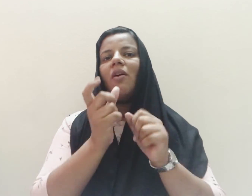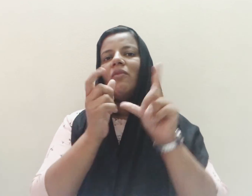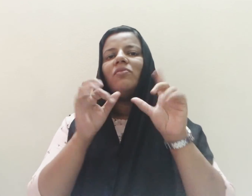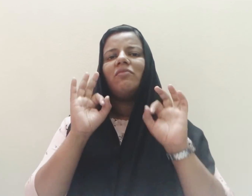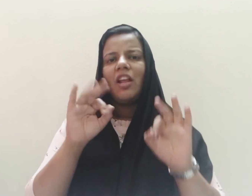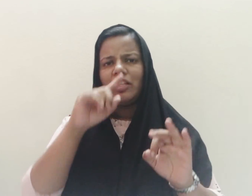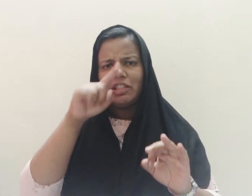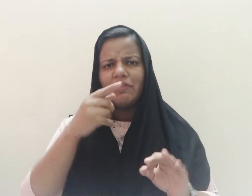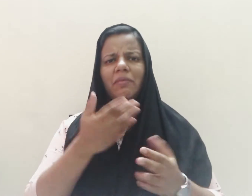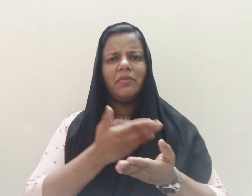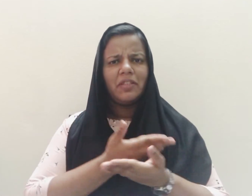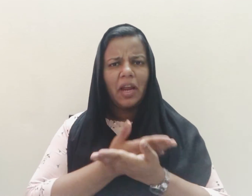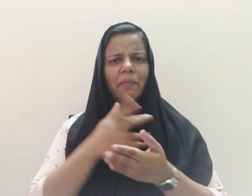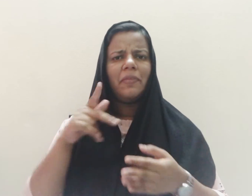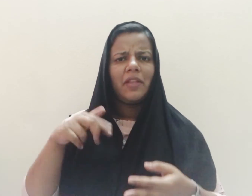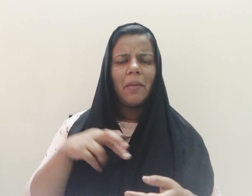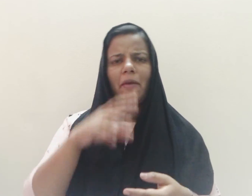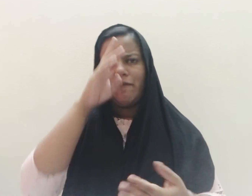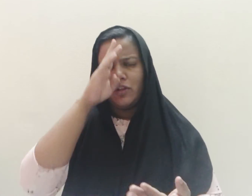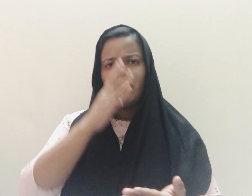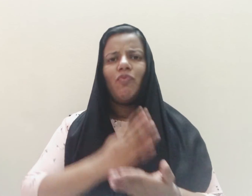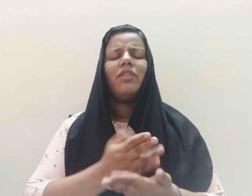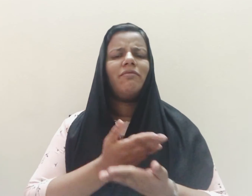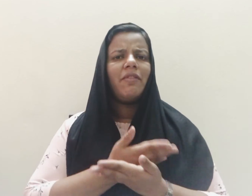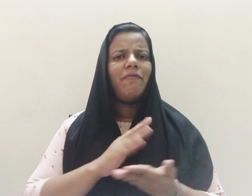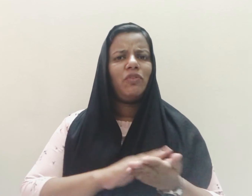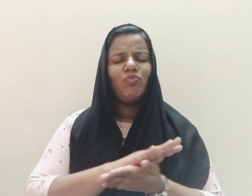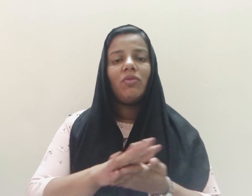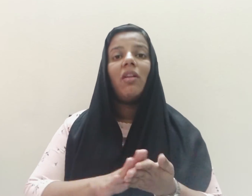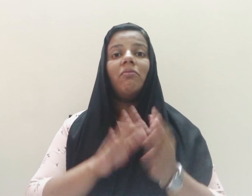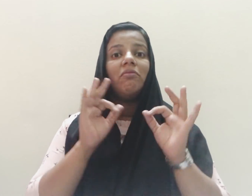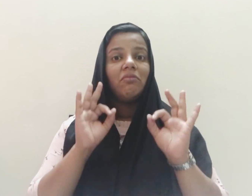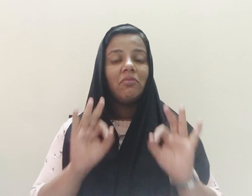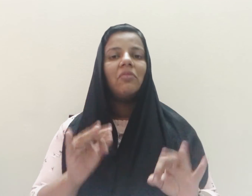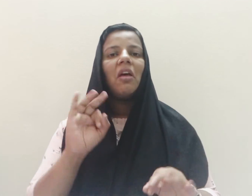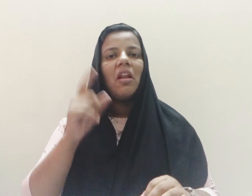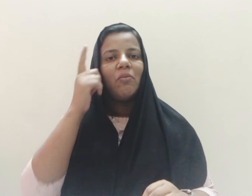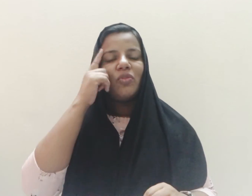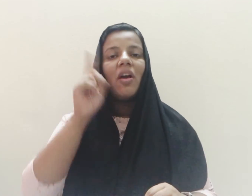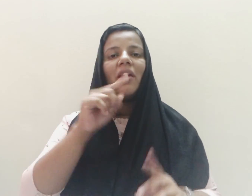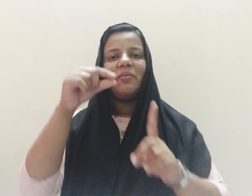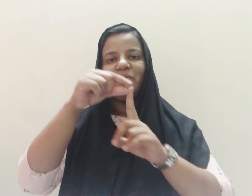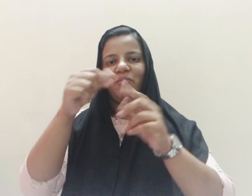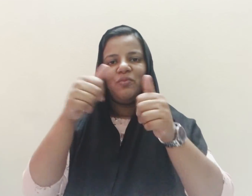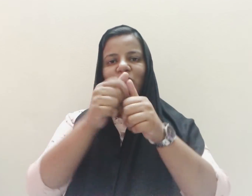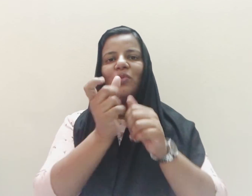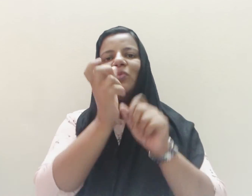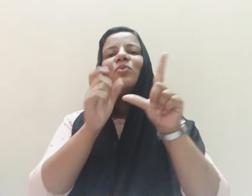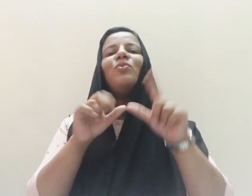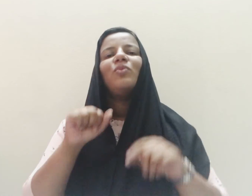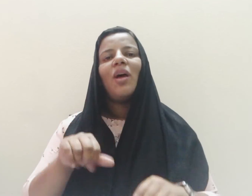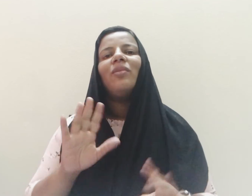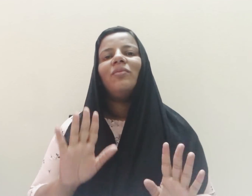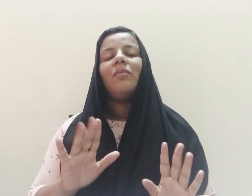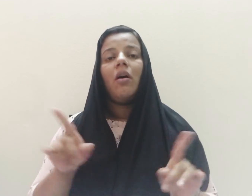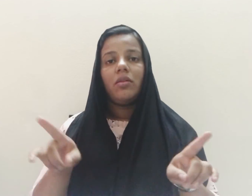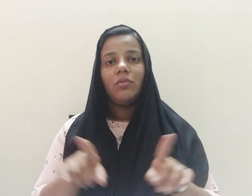നടപ്പ്, അദ്ദേഹത്തിൻ്റെ സ്നേഹം, അദ്ദേഹത്തിൻ്റെ വിശ്വാസം, നിർമ്മലത, ഇതെല്ലാം അദ്ദേഹത്തിന് നല്ല ബോധ്യമുള്ളത് കൊണ്ട് അദ്ദേഹം പറഞ്ഞു നിങ്ങൾ എന്നെ അനുകരിപ്പ്.